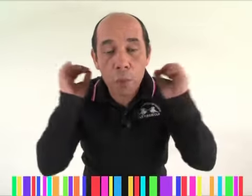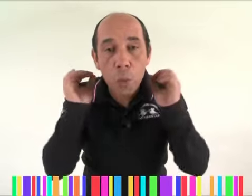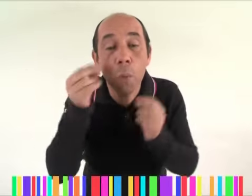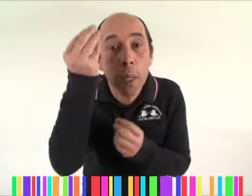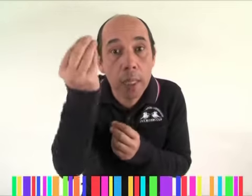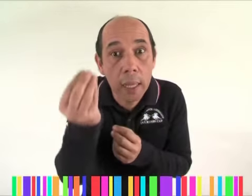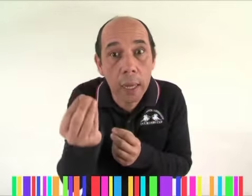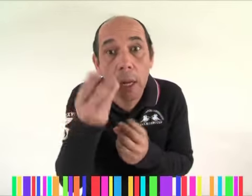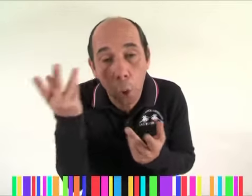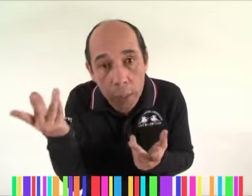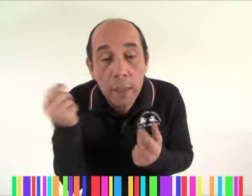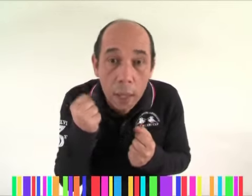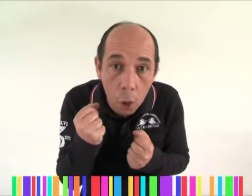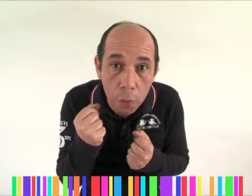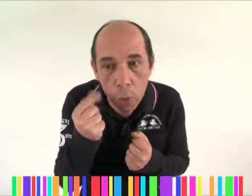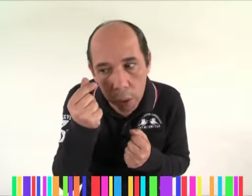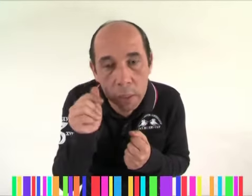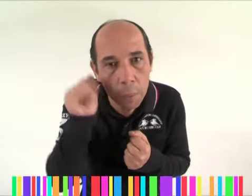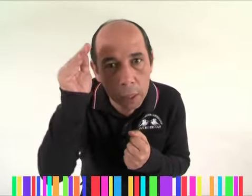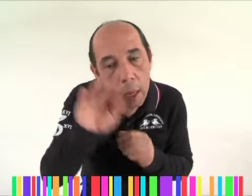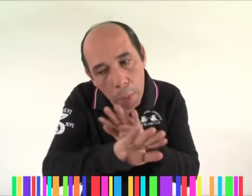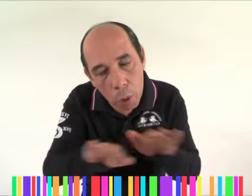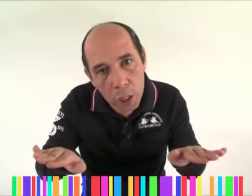المشموم ديال عويدات القرنفل ولكن تما نطلع ما بقاوش كيلعبوا